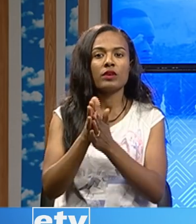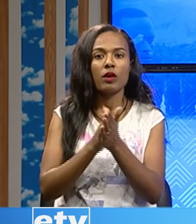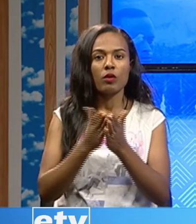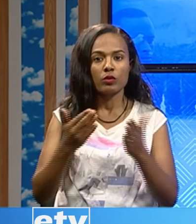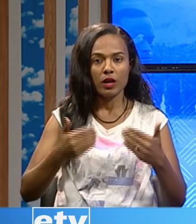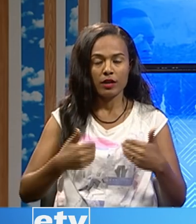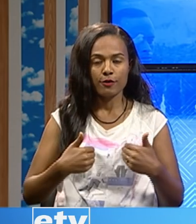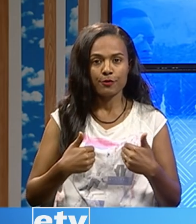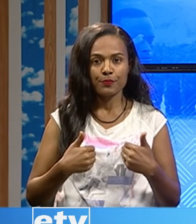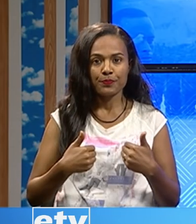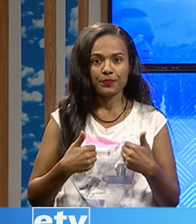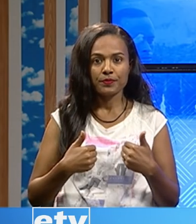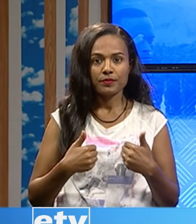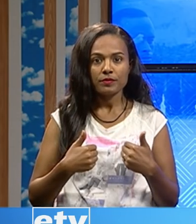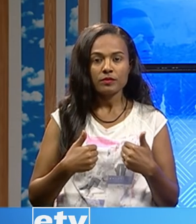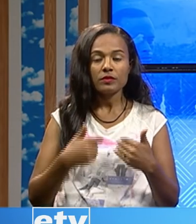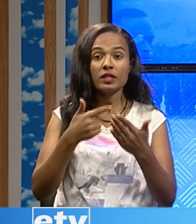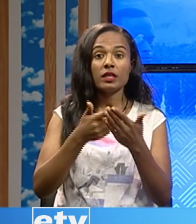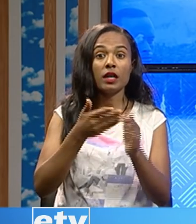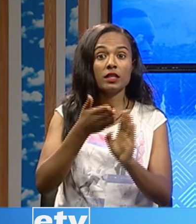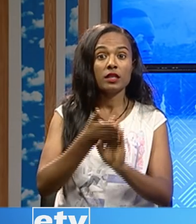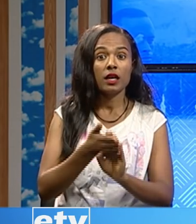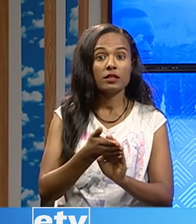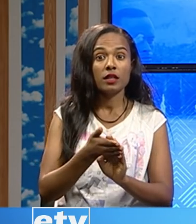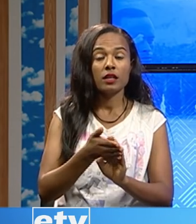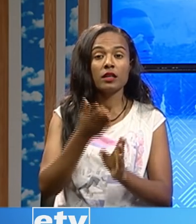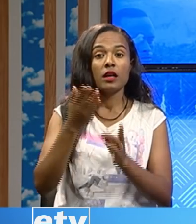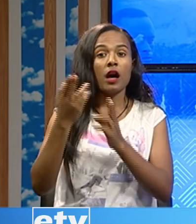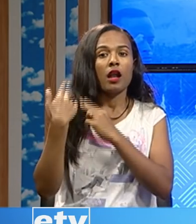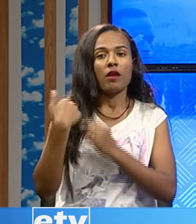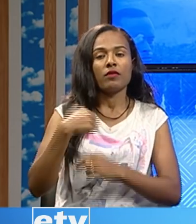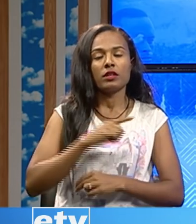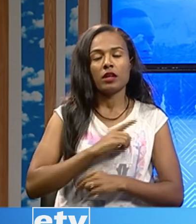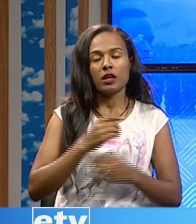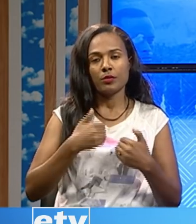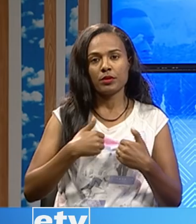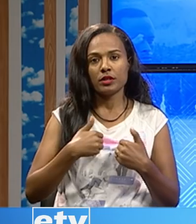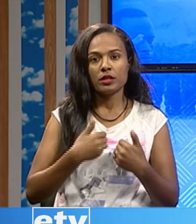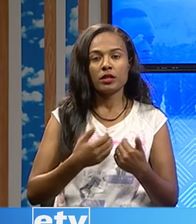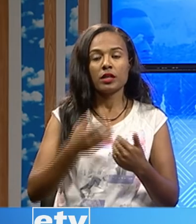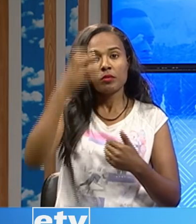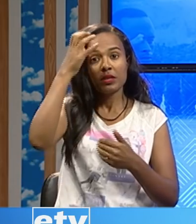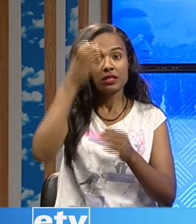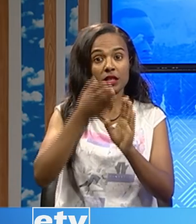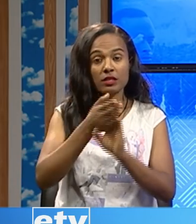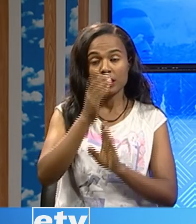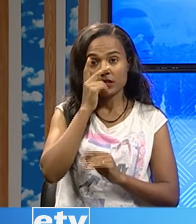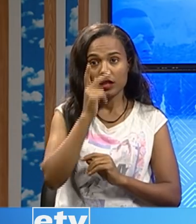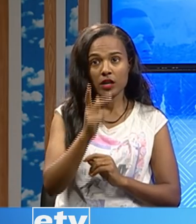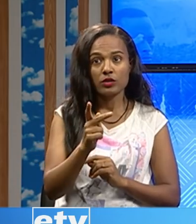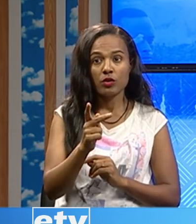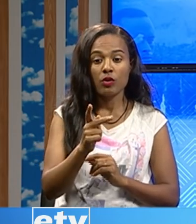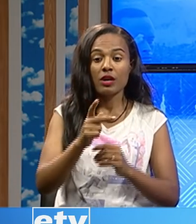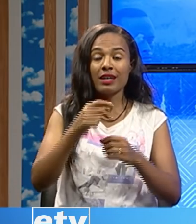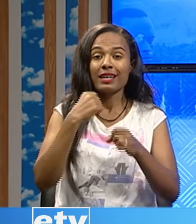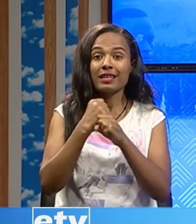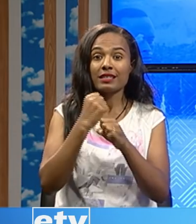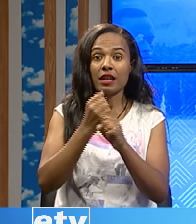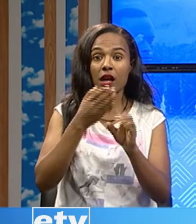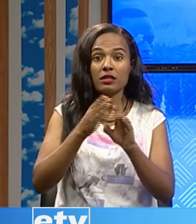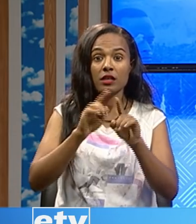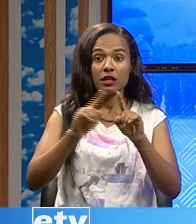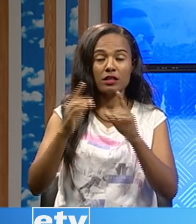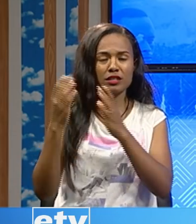ዘክተን ስራችን መስራት እንፈልጋለን። ከዛ አንጻር ዚያር ሪስፖንሲብል ቢረዝም ብዙ ችግር የለባቸውም ከመንግስት አንጻር ስታያቸው። ኮኦፕሬሽን አንጻር ግን